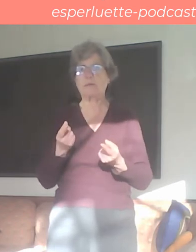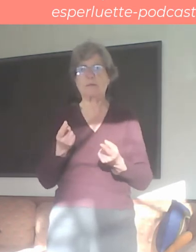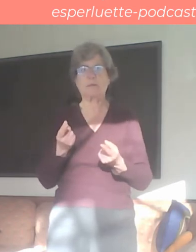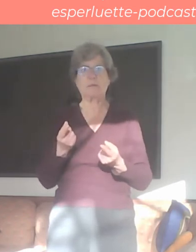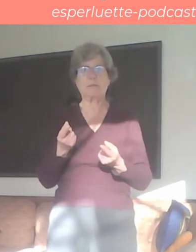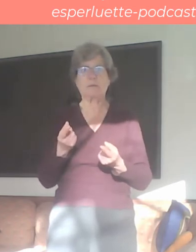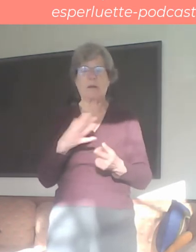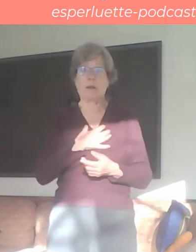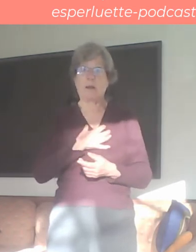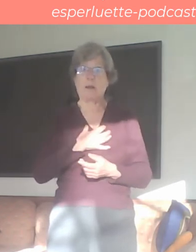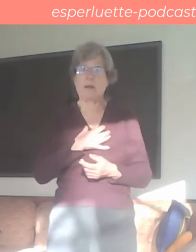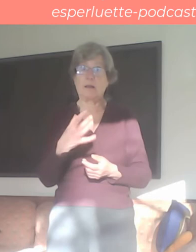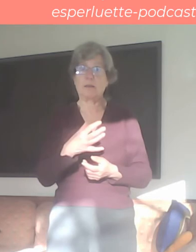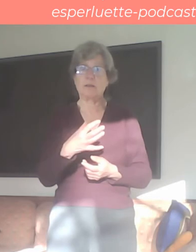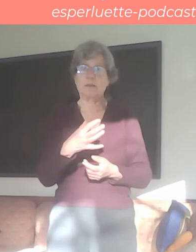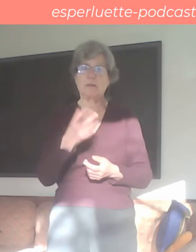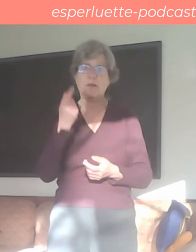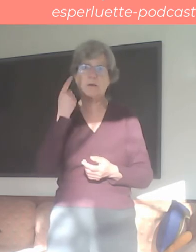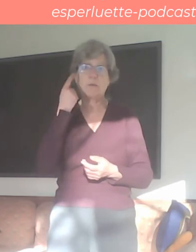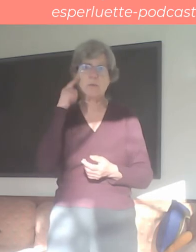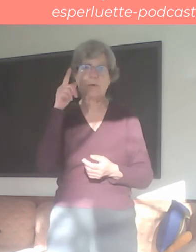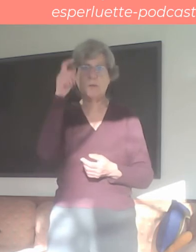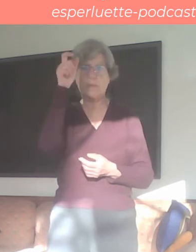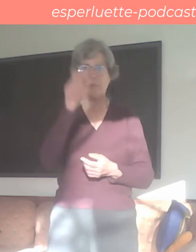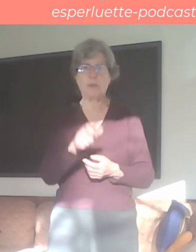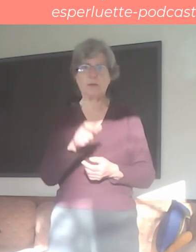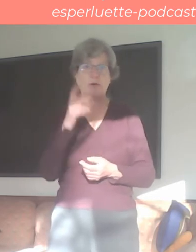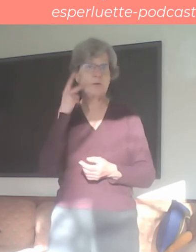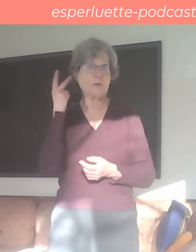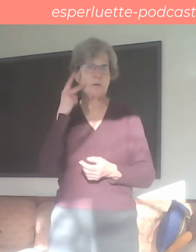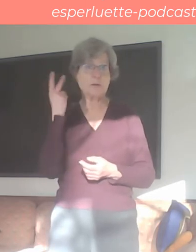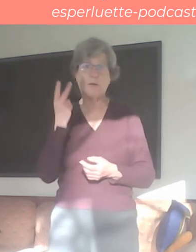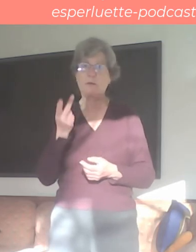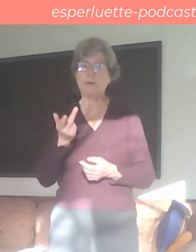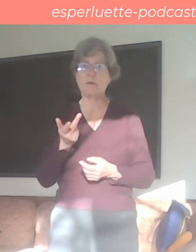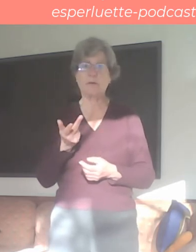rencontres à plusieurs, et c'est encore plus dommageable pour les sourds. Mais ça leur a changé la vie.